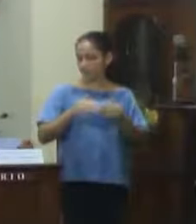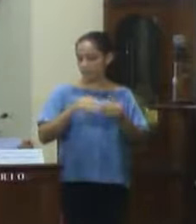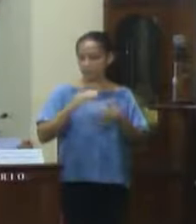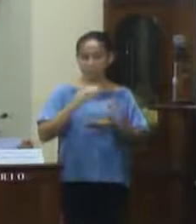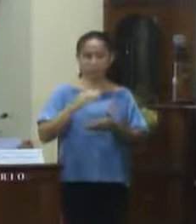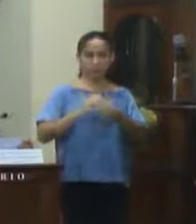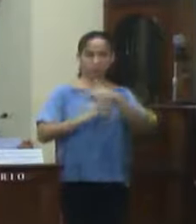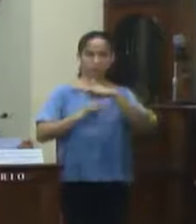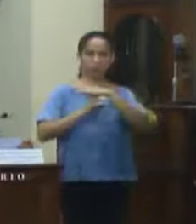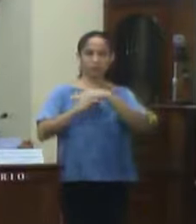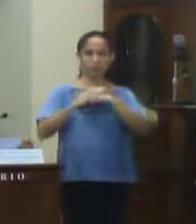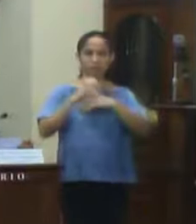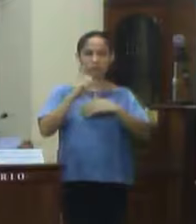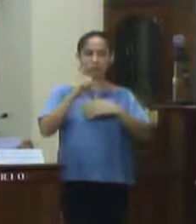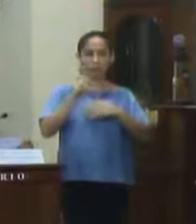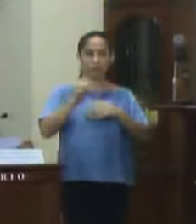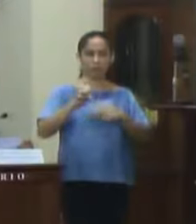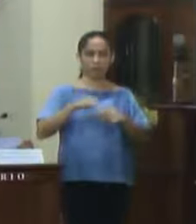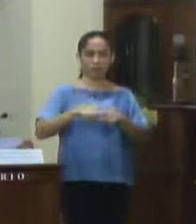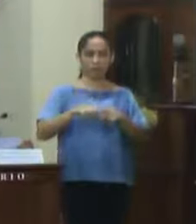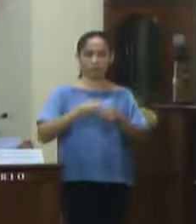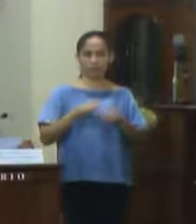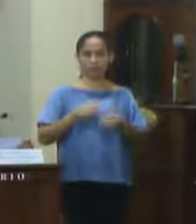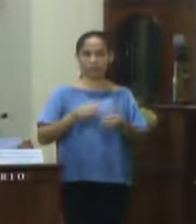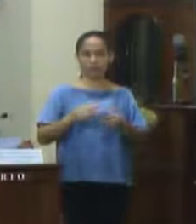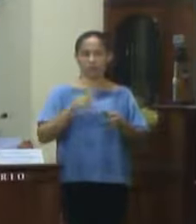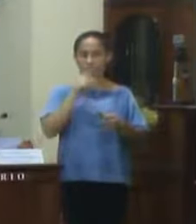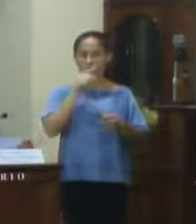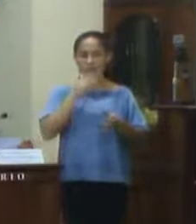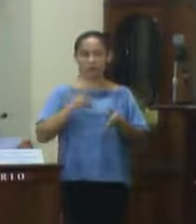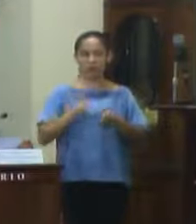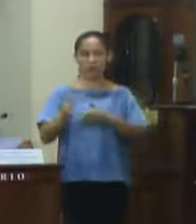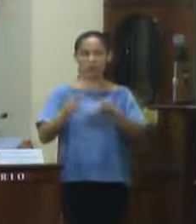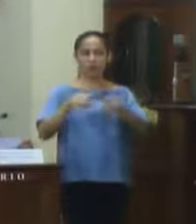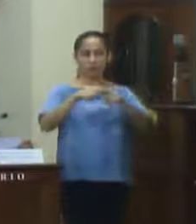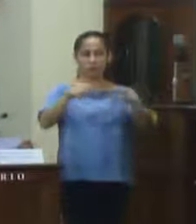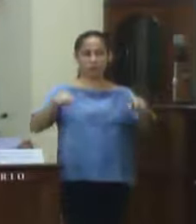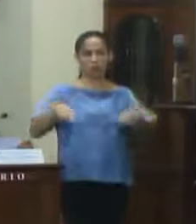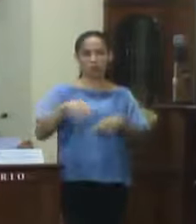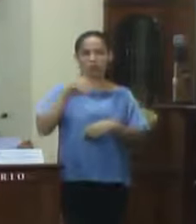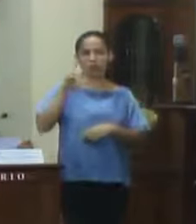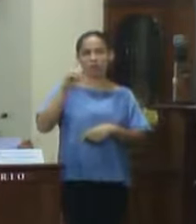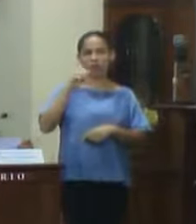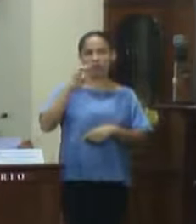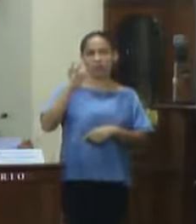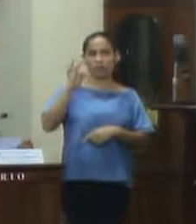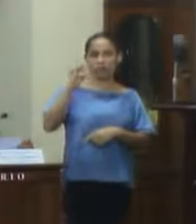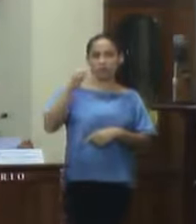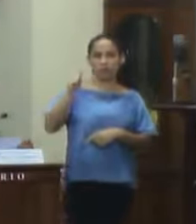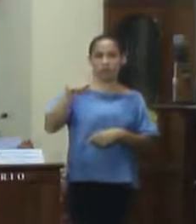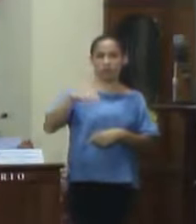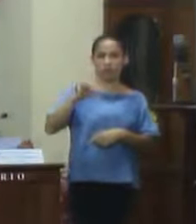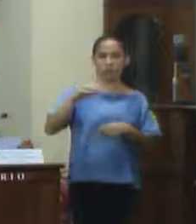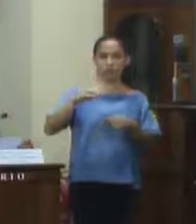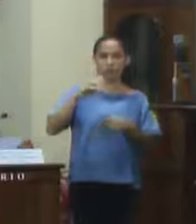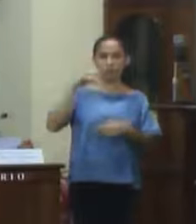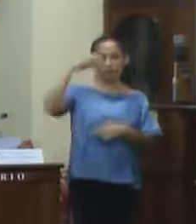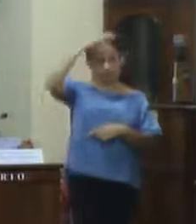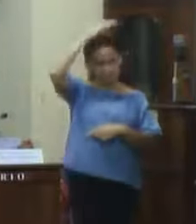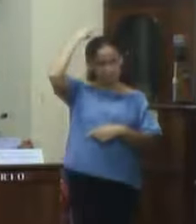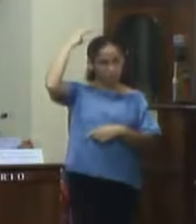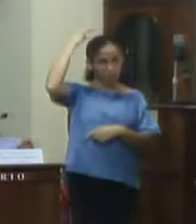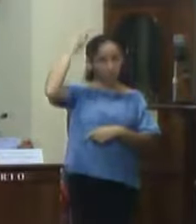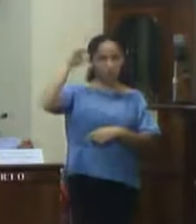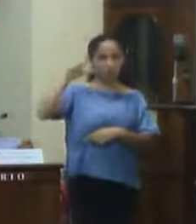SEDAI para que a mesma viabilize o fornecimento de água para o loteamento Santa Lúcia. Justificativa. As casas do